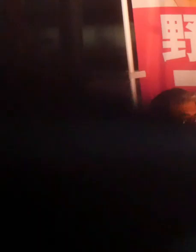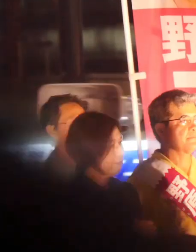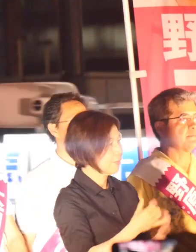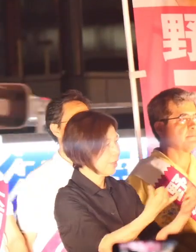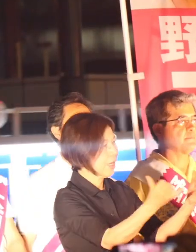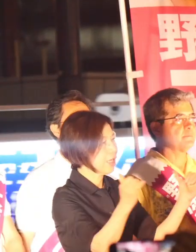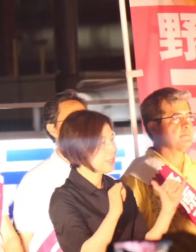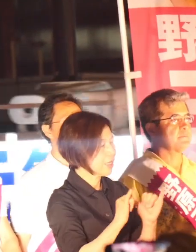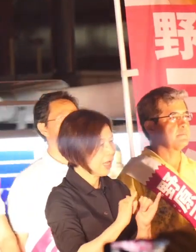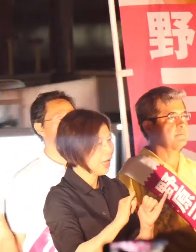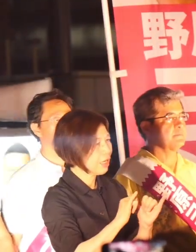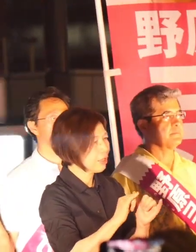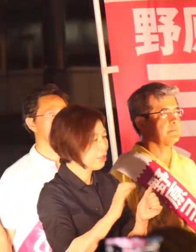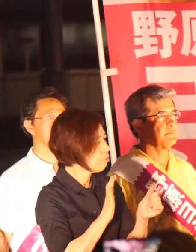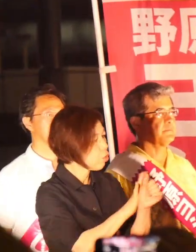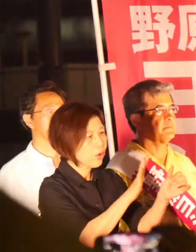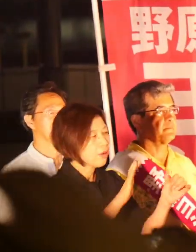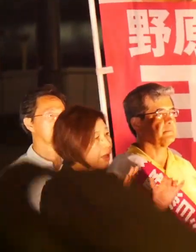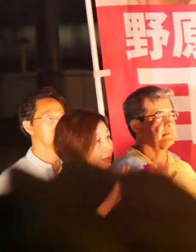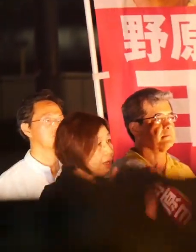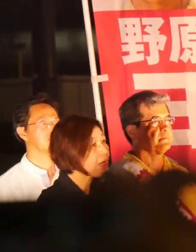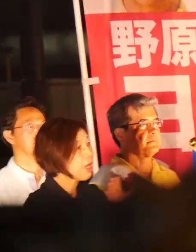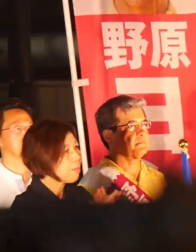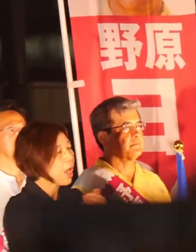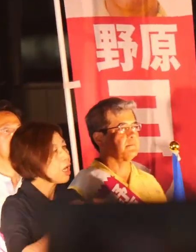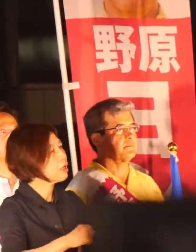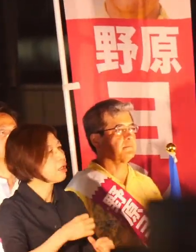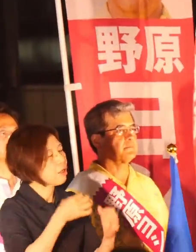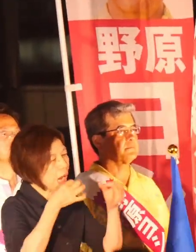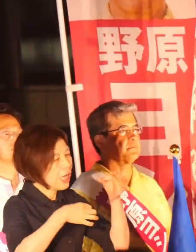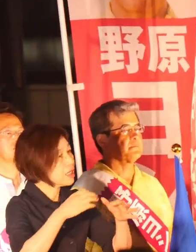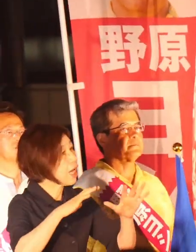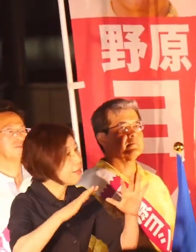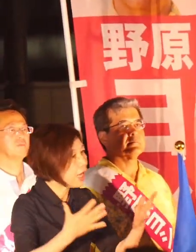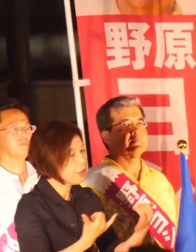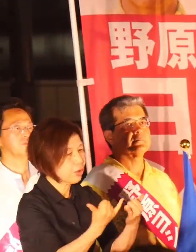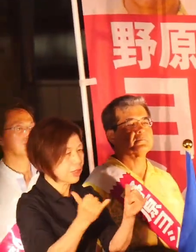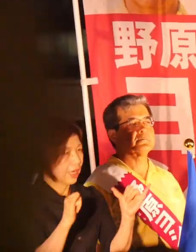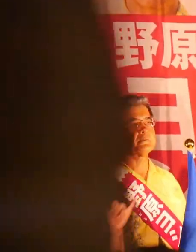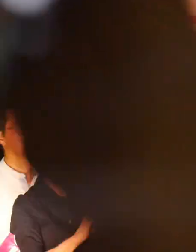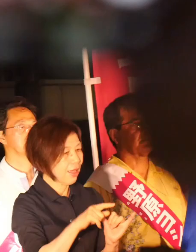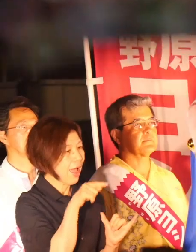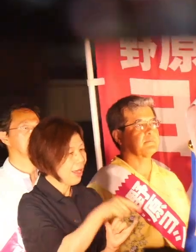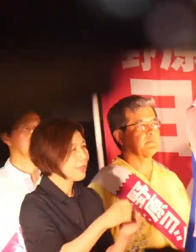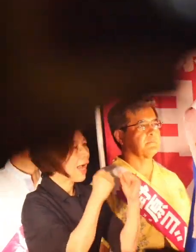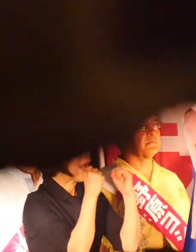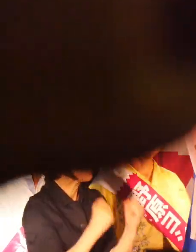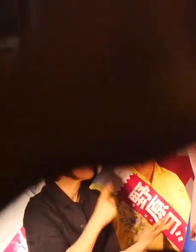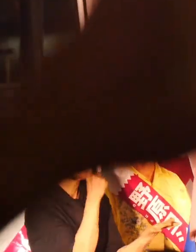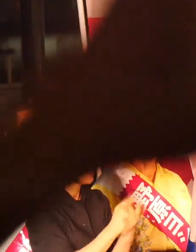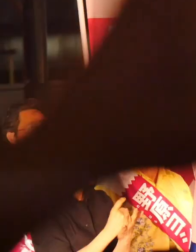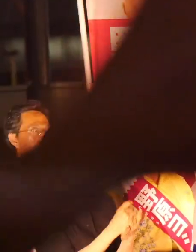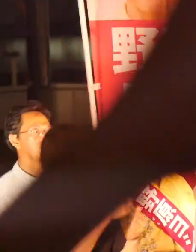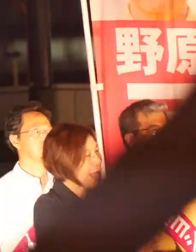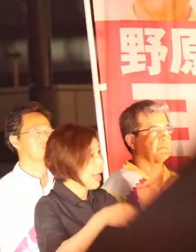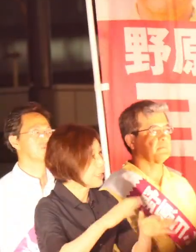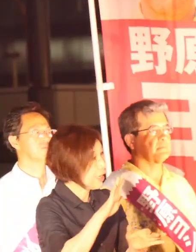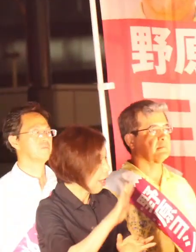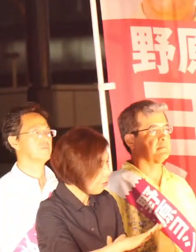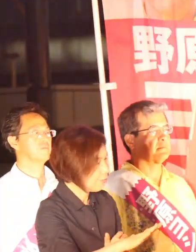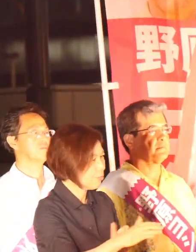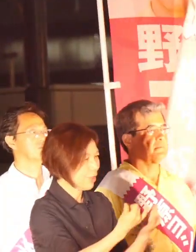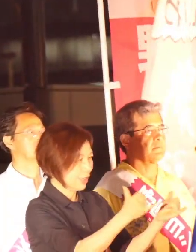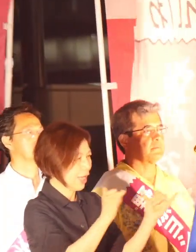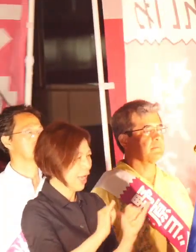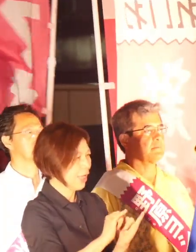世の中の役に立たないんだったら生きてる価値がないよねと言われる社会と、あなたは存在しているだけで価値があるねと言われる社